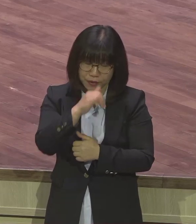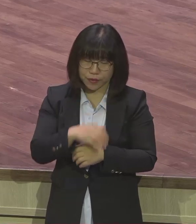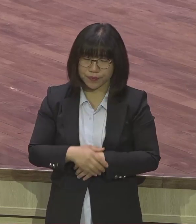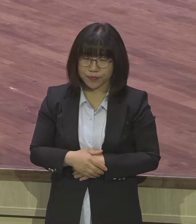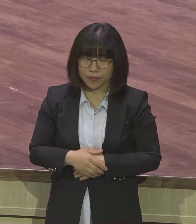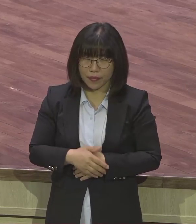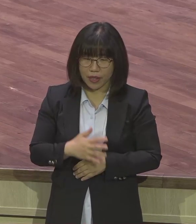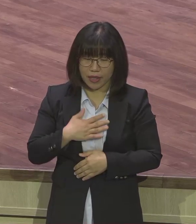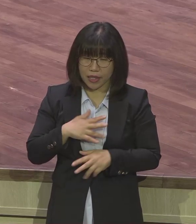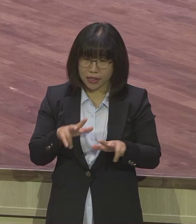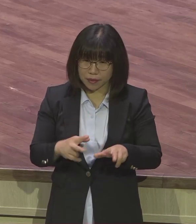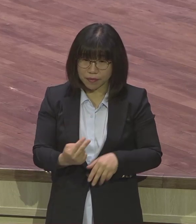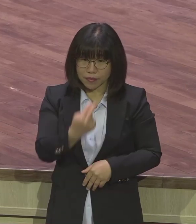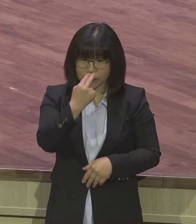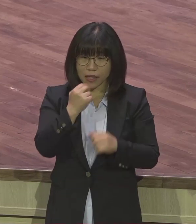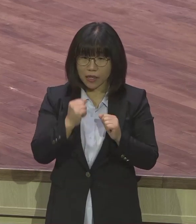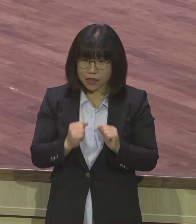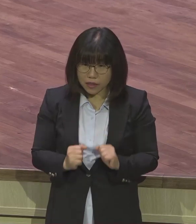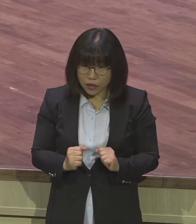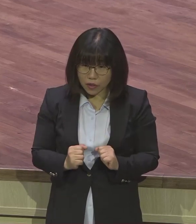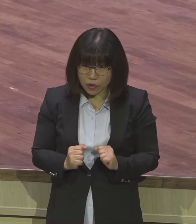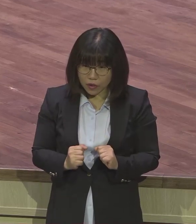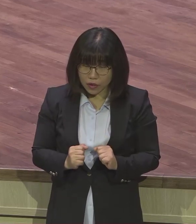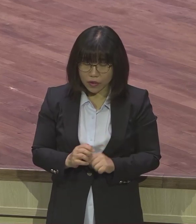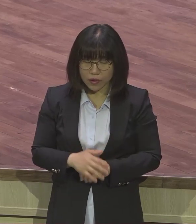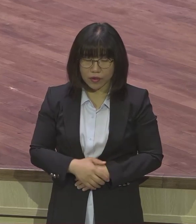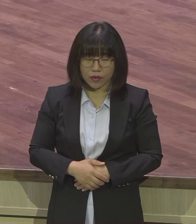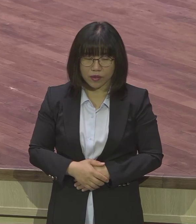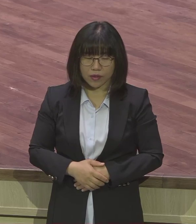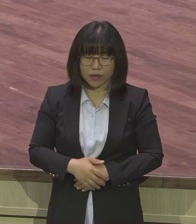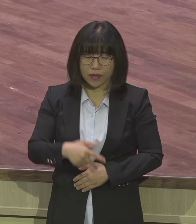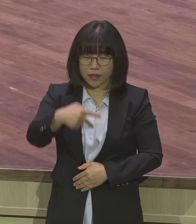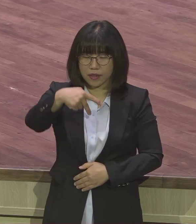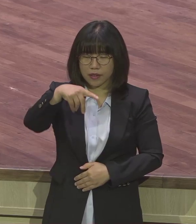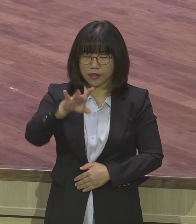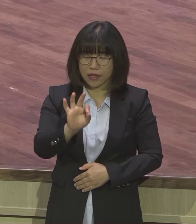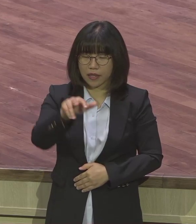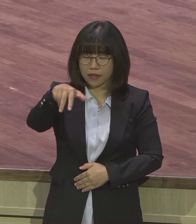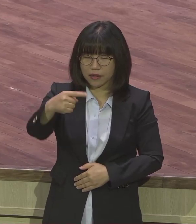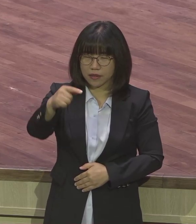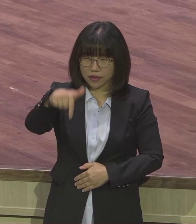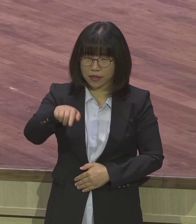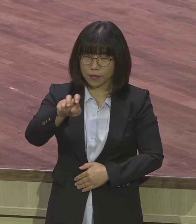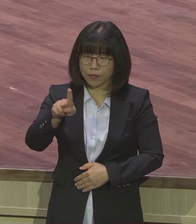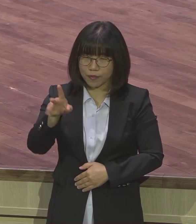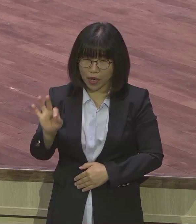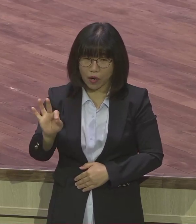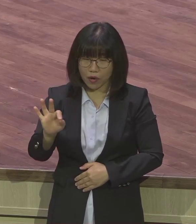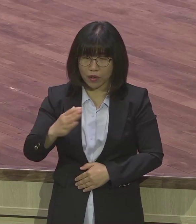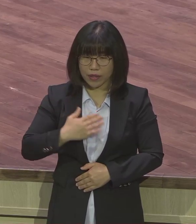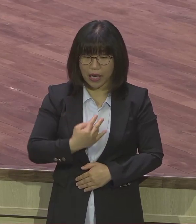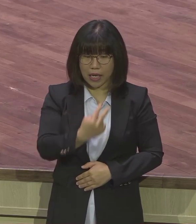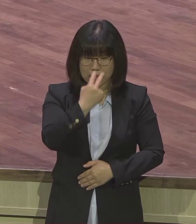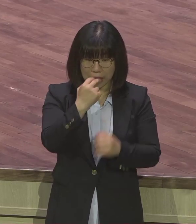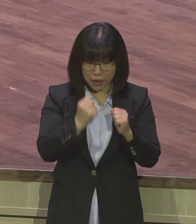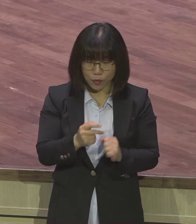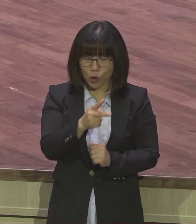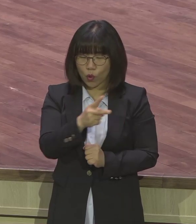내가 살아있다. 벌써 죽어야 될 때 살아있다. 생증명. 살아있다는 것 자체가 사명이 있다는